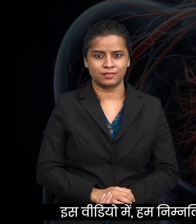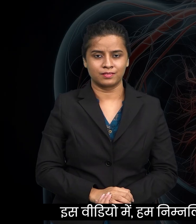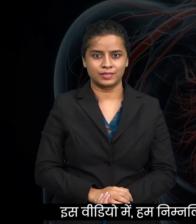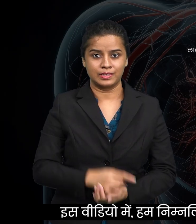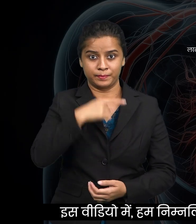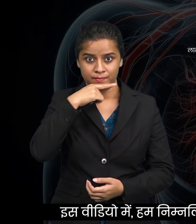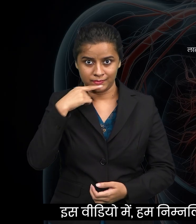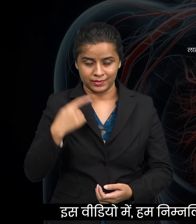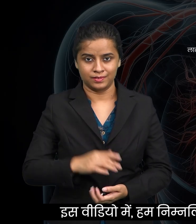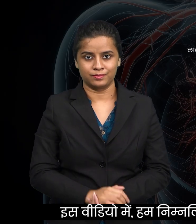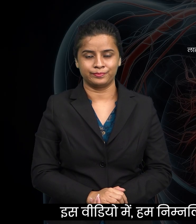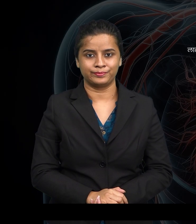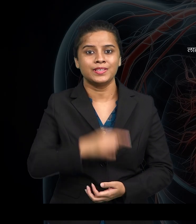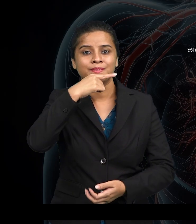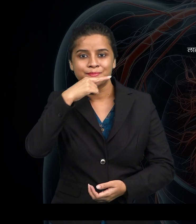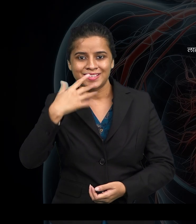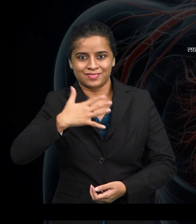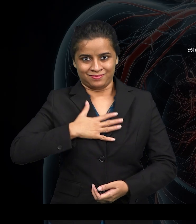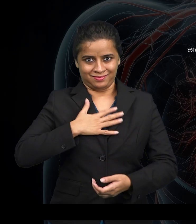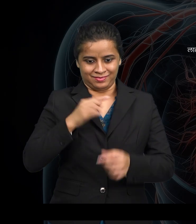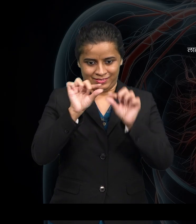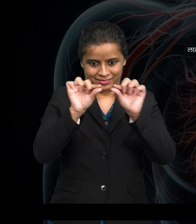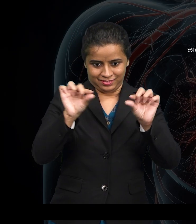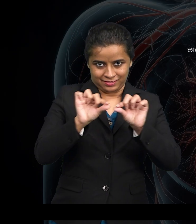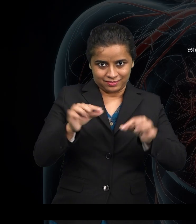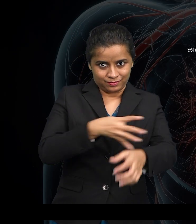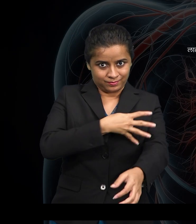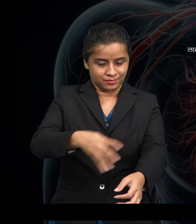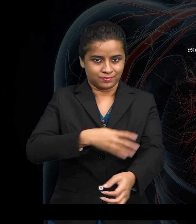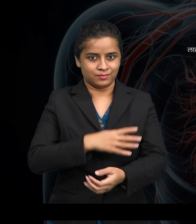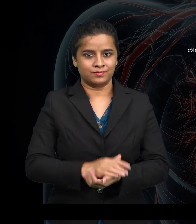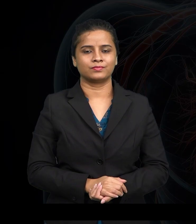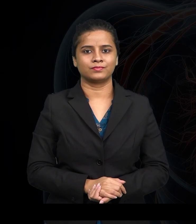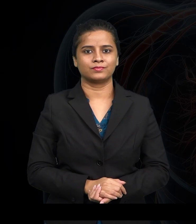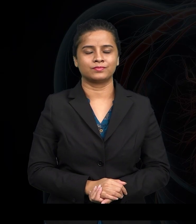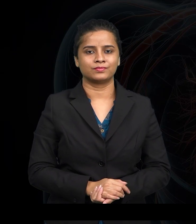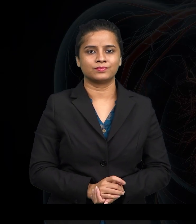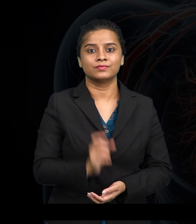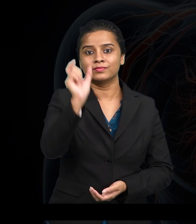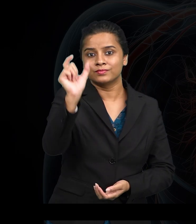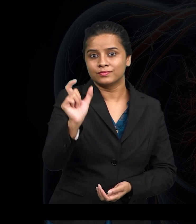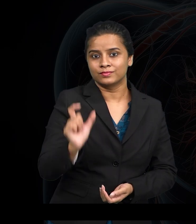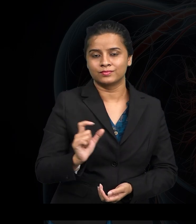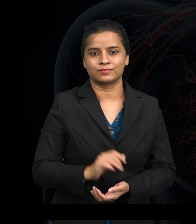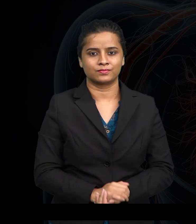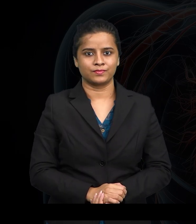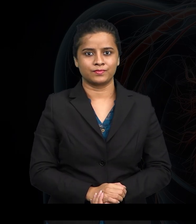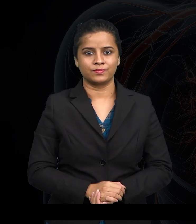बारे में ज्ञान प्राप्त करेंगे। 1. रक्त वाहिकाएं। खोज शब्द: